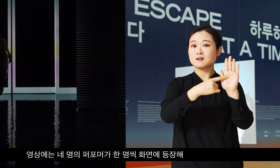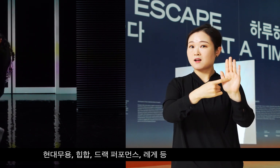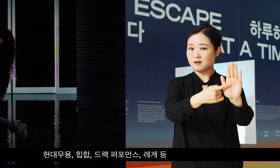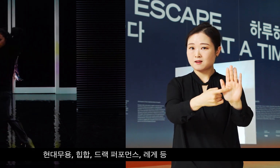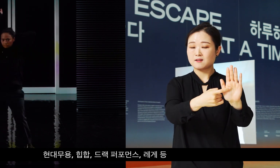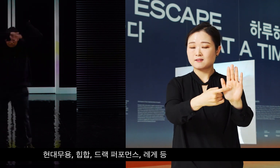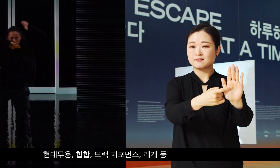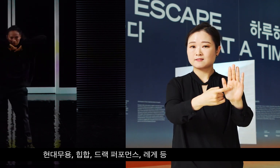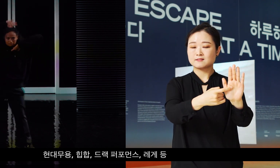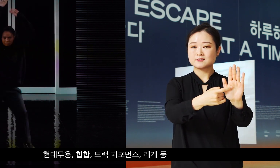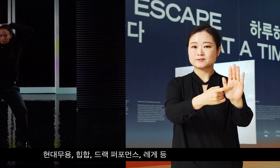현대무용,